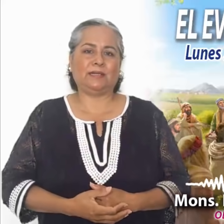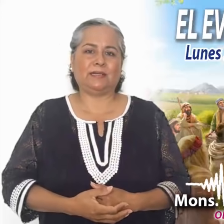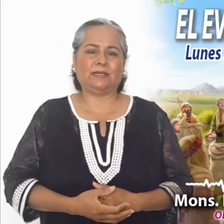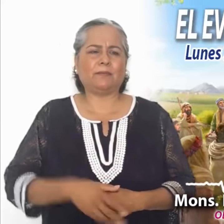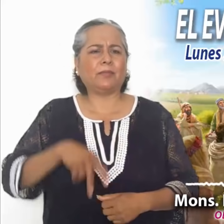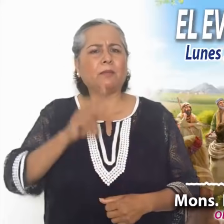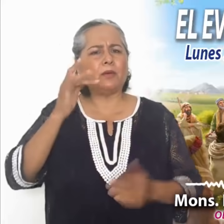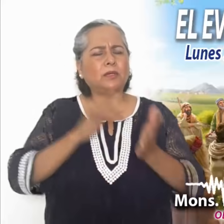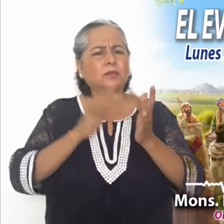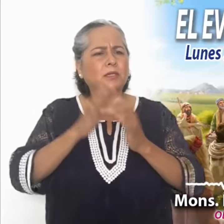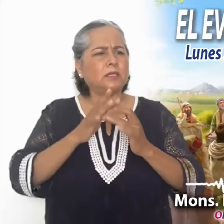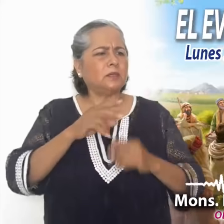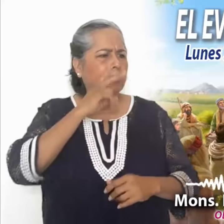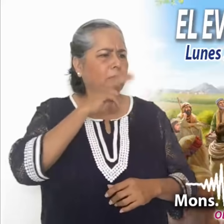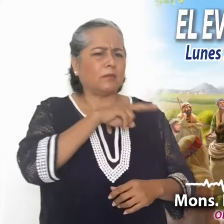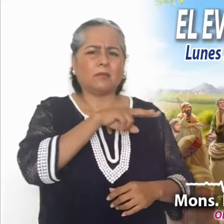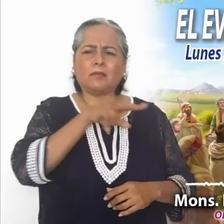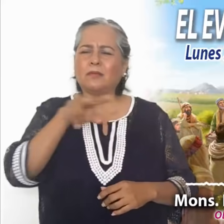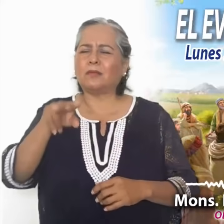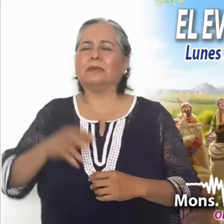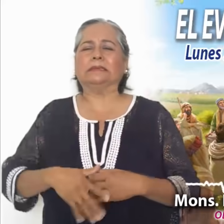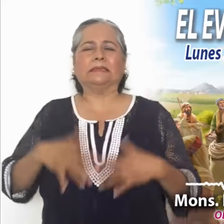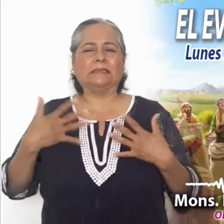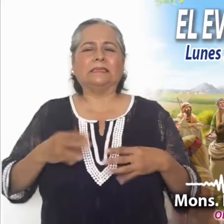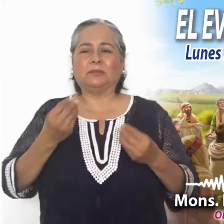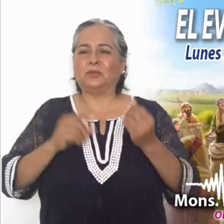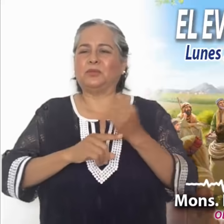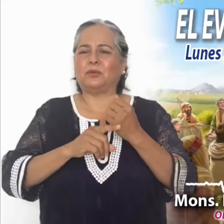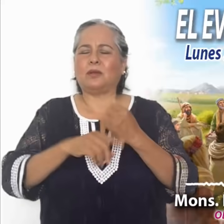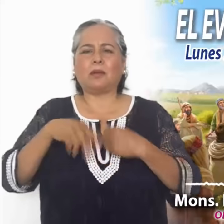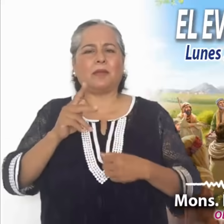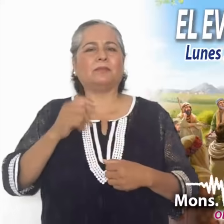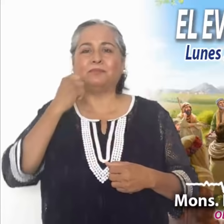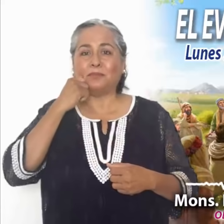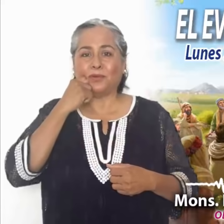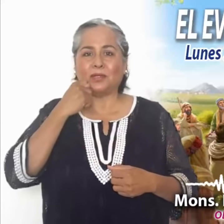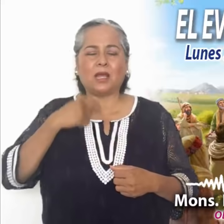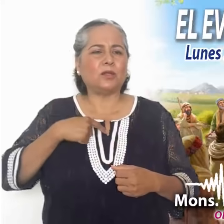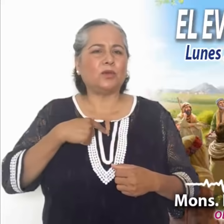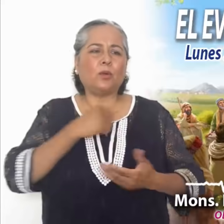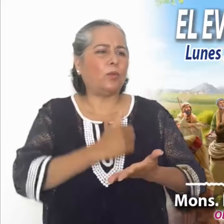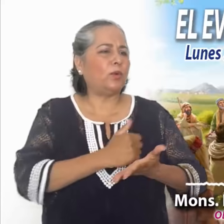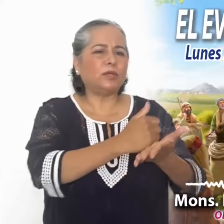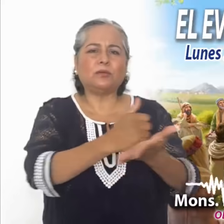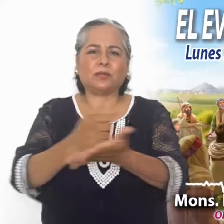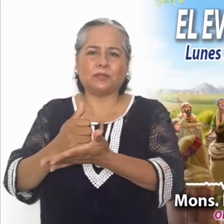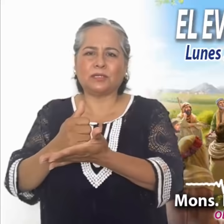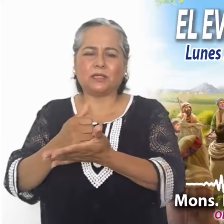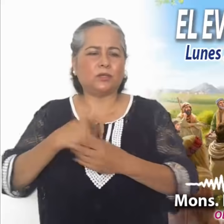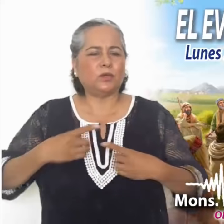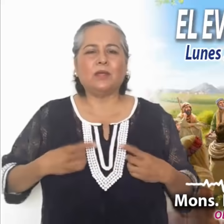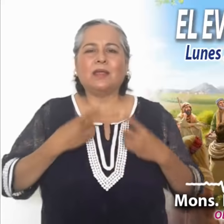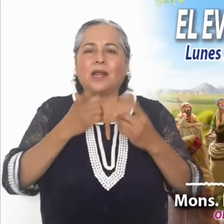este momento como una oportunidad de traer nueva luz. Y una luz se hace más notable en medio